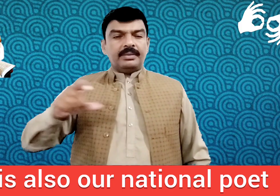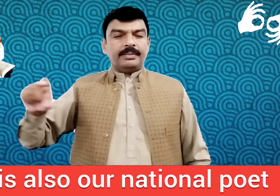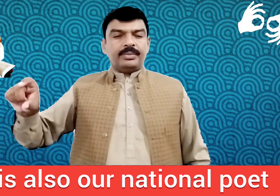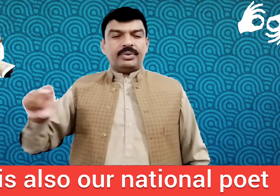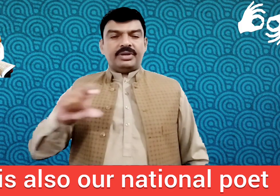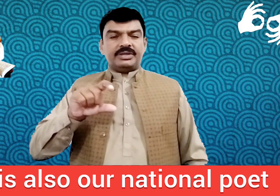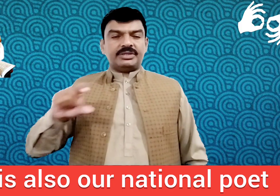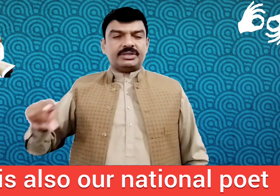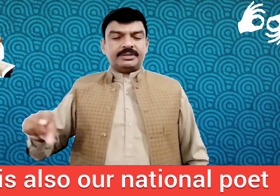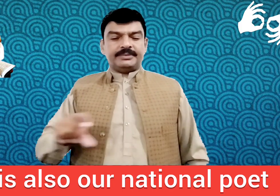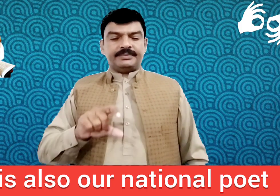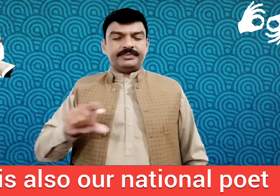poet.